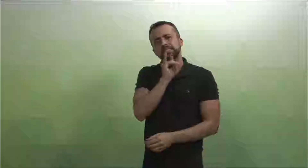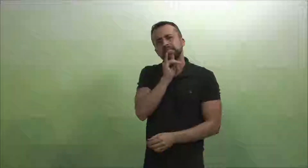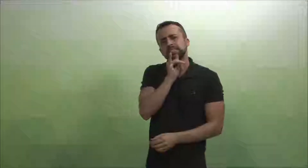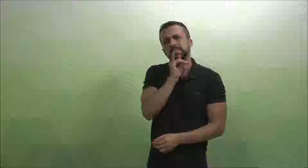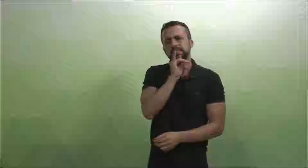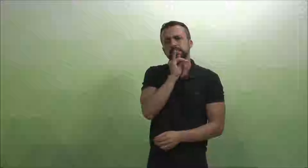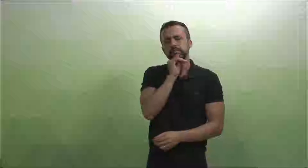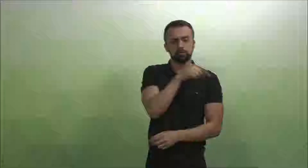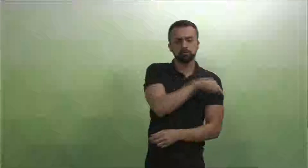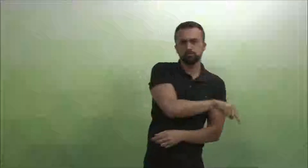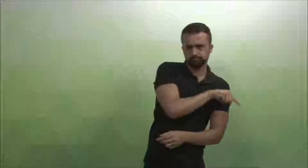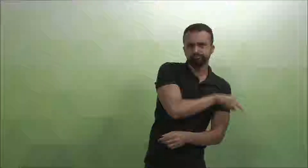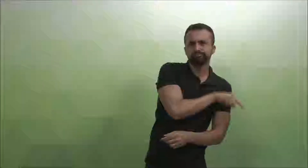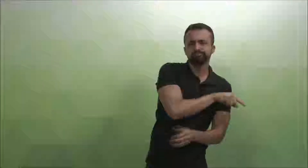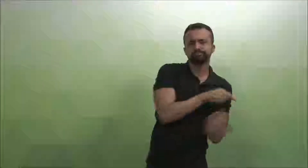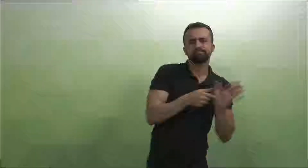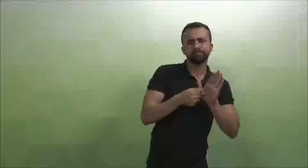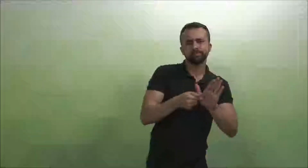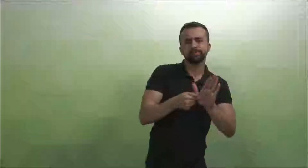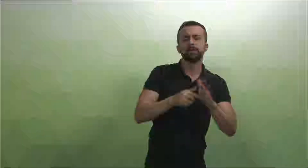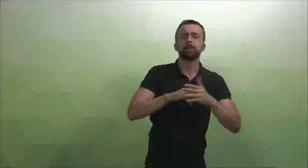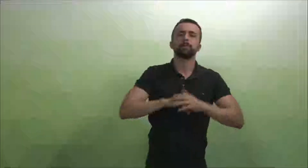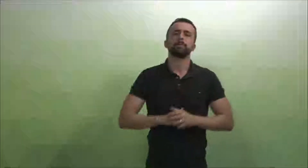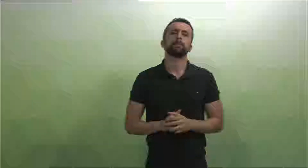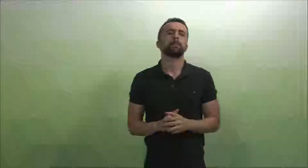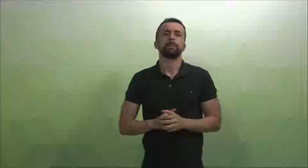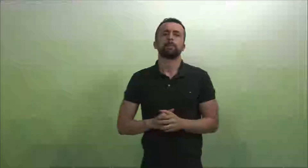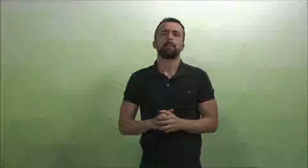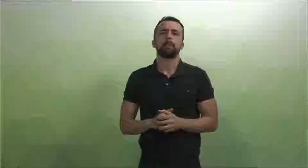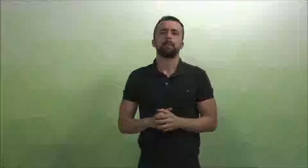Alguns exemplos de língua artificial.